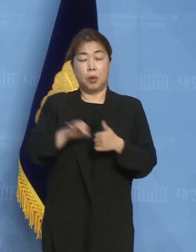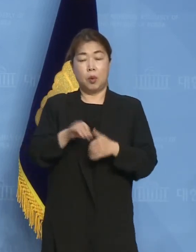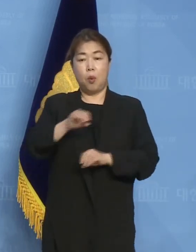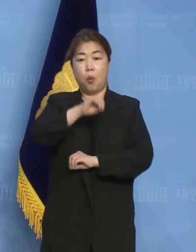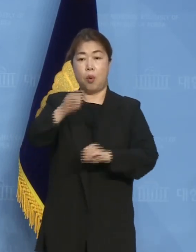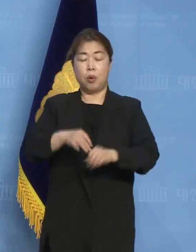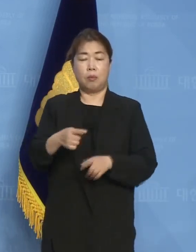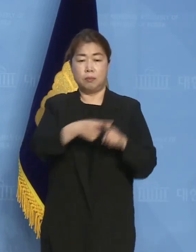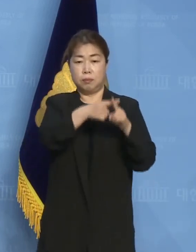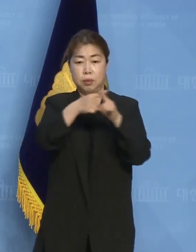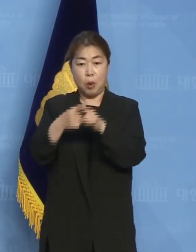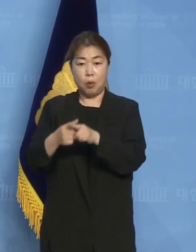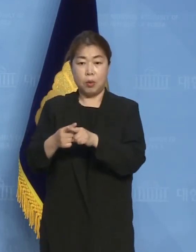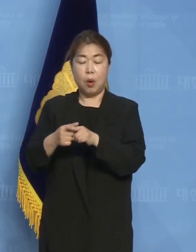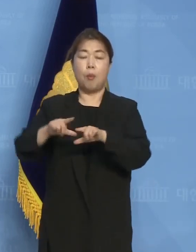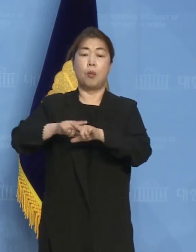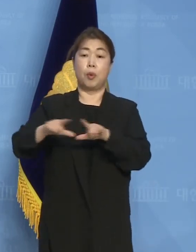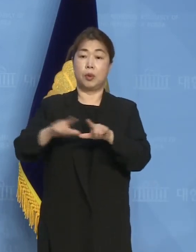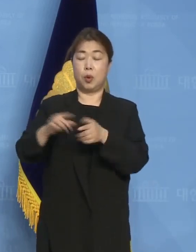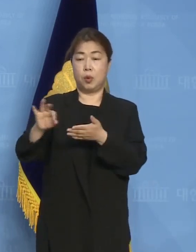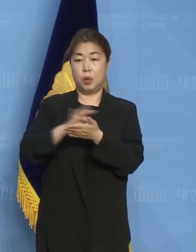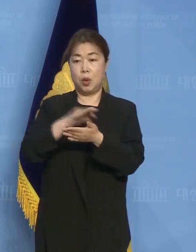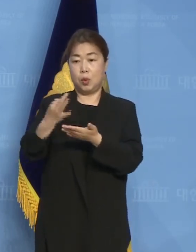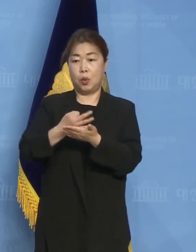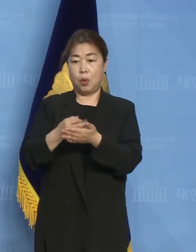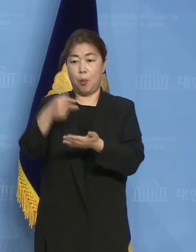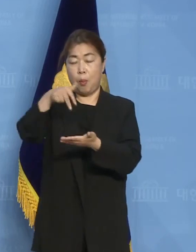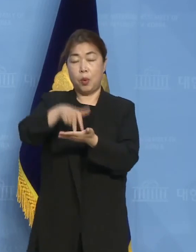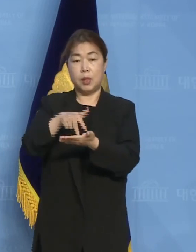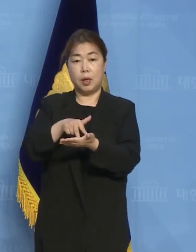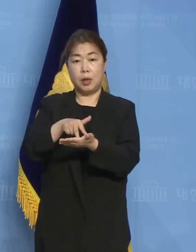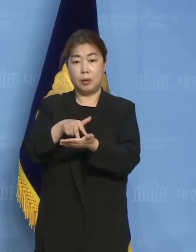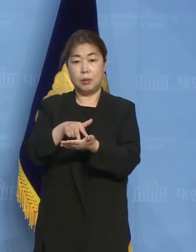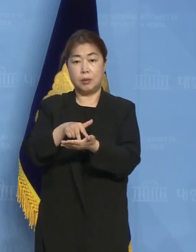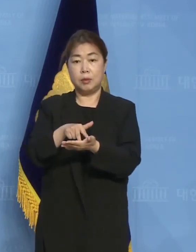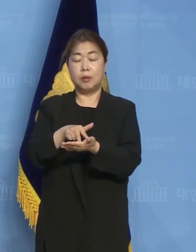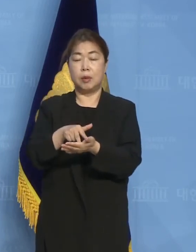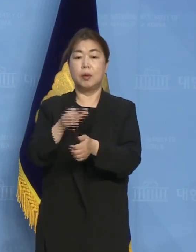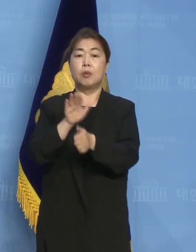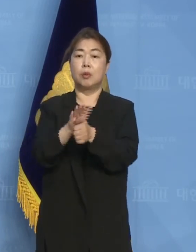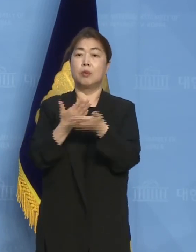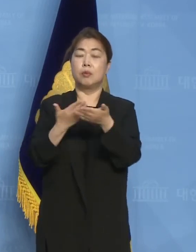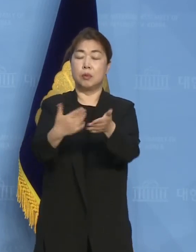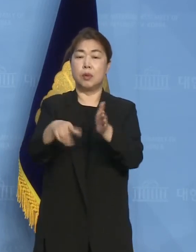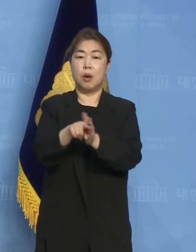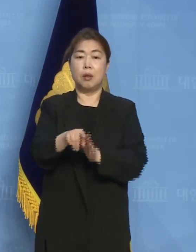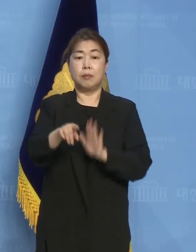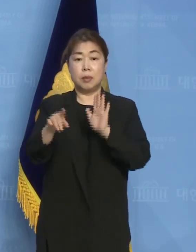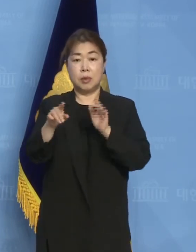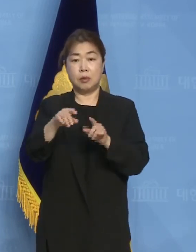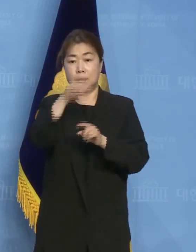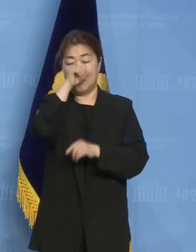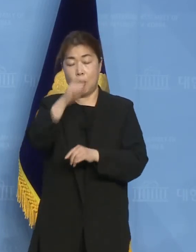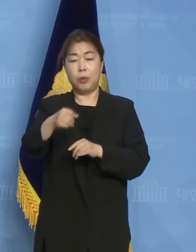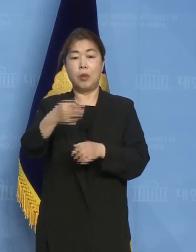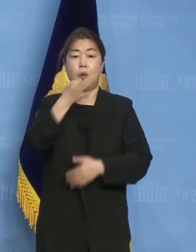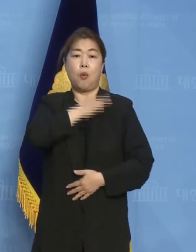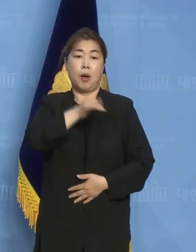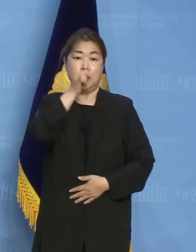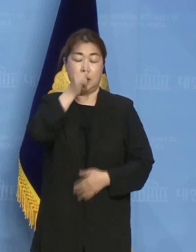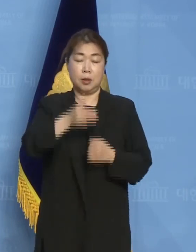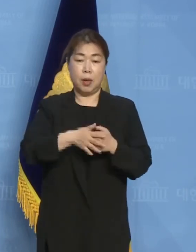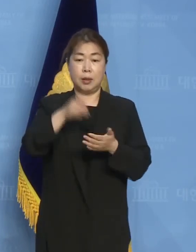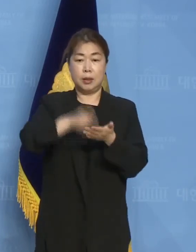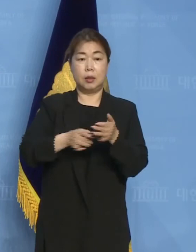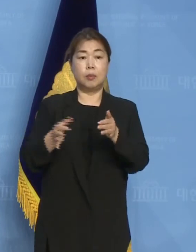오히려 무조건적이고 보편적인 소득 보장이 불러온 긍정적인 효과들이 긴급재난지원금의 경제적